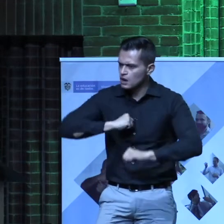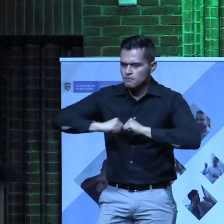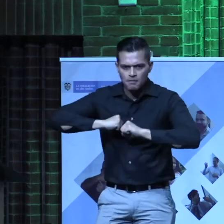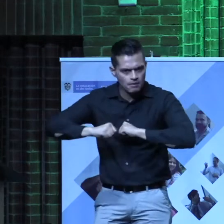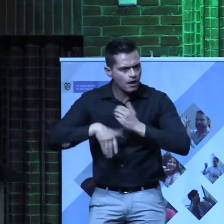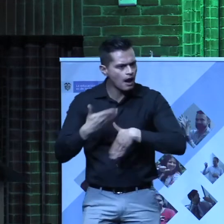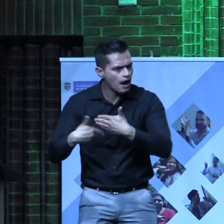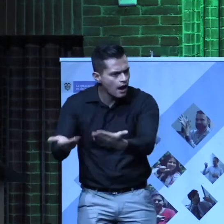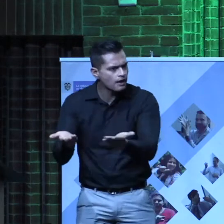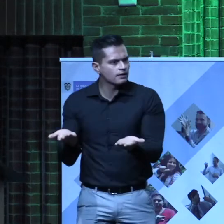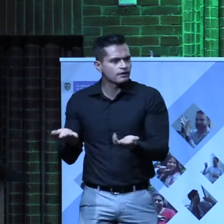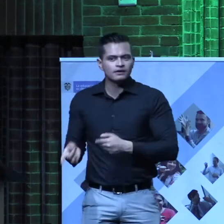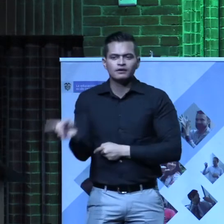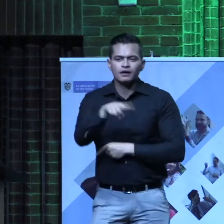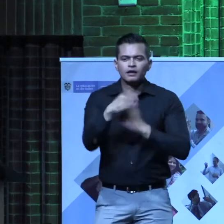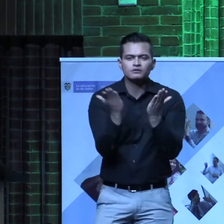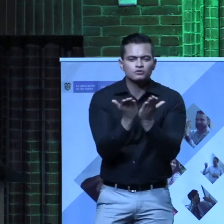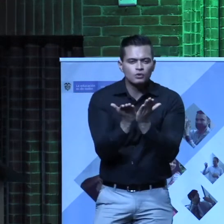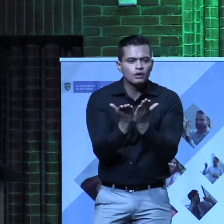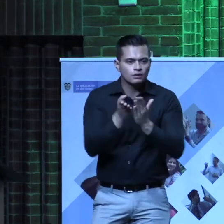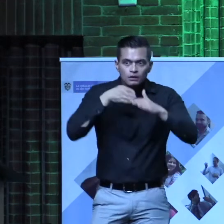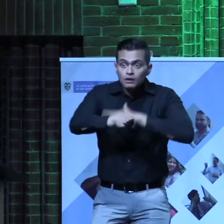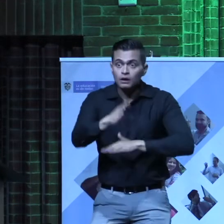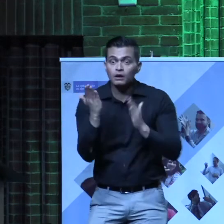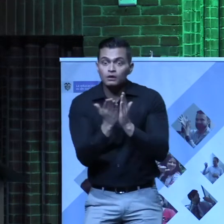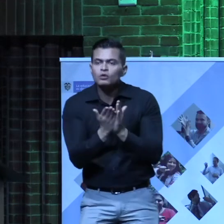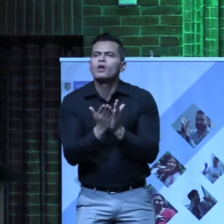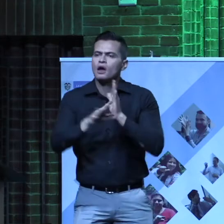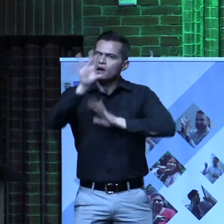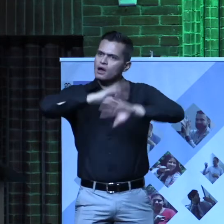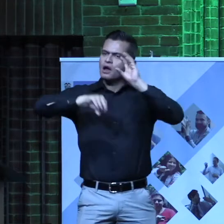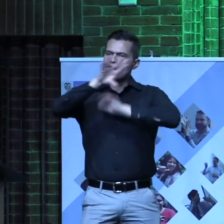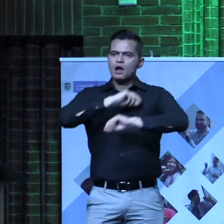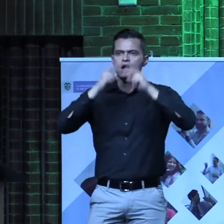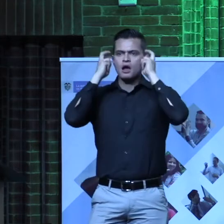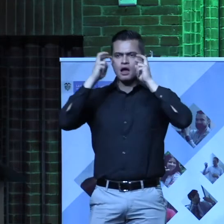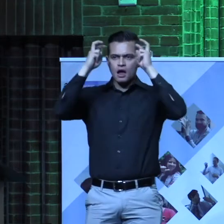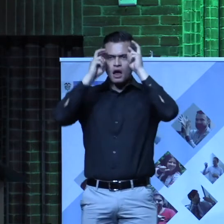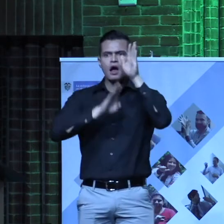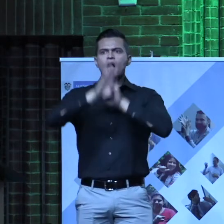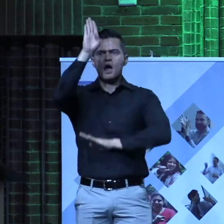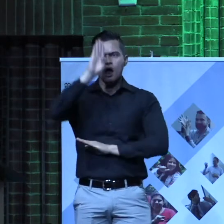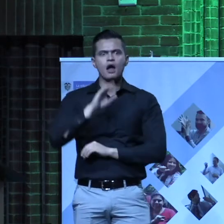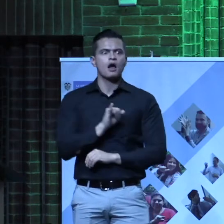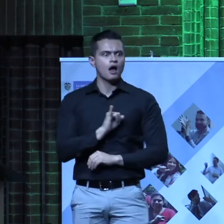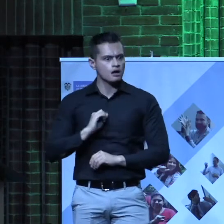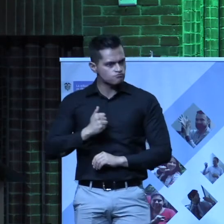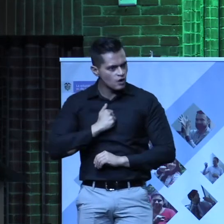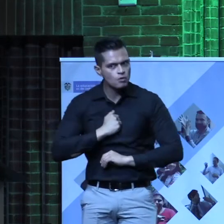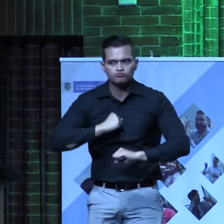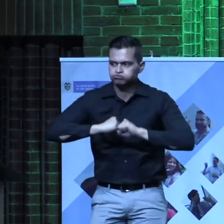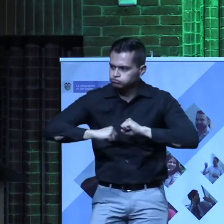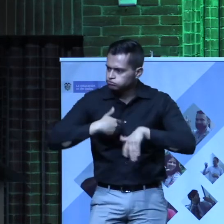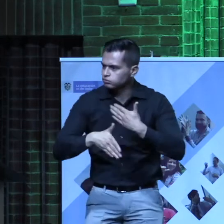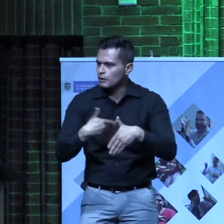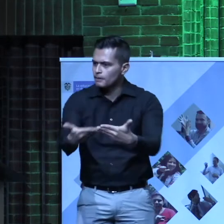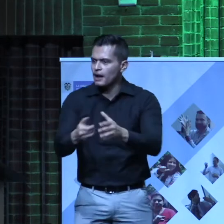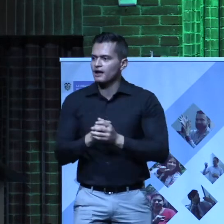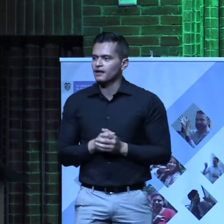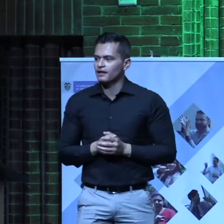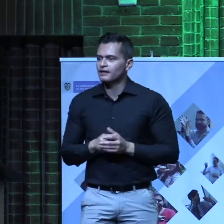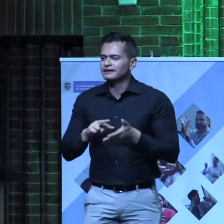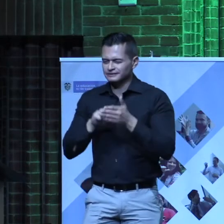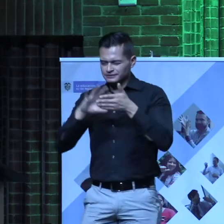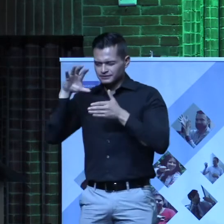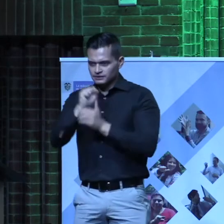Estudiar nos permite desarrollar nuestras competencias cognitivas, intelectuales. Y por eso, cultura, barreras